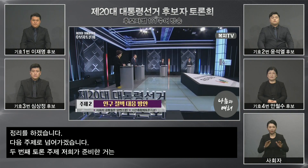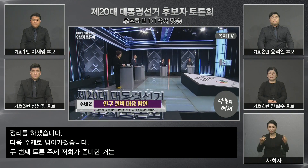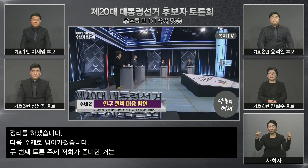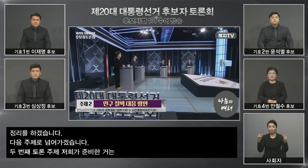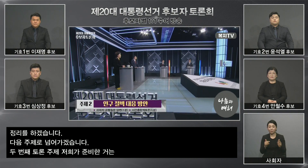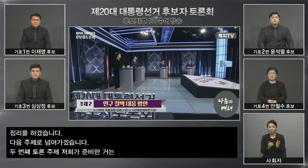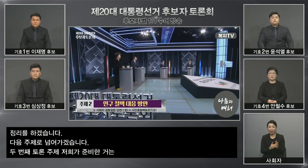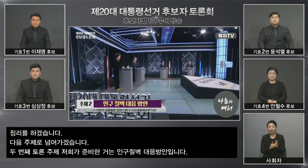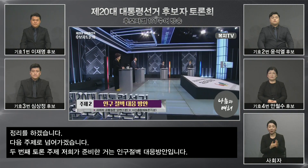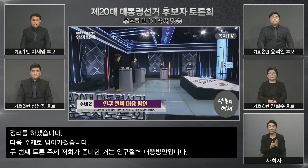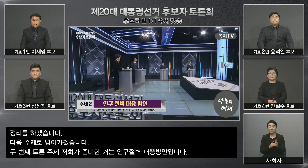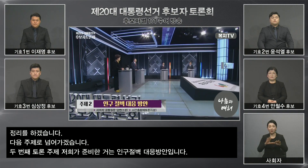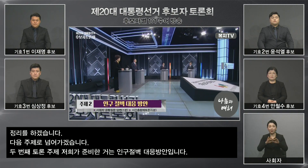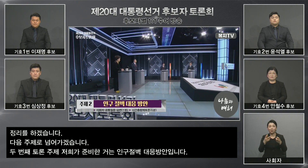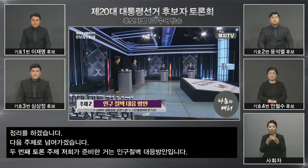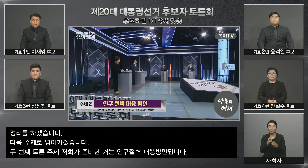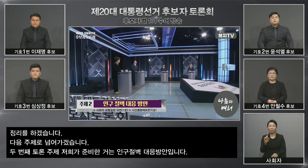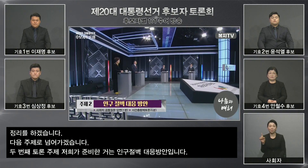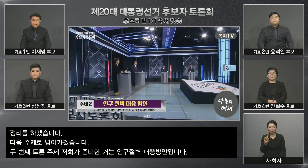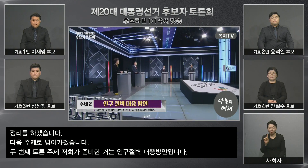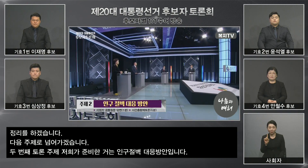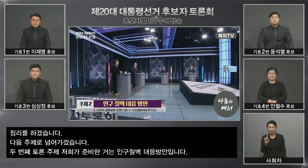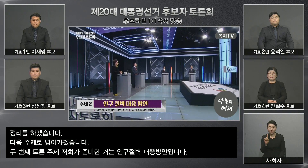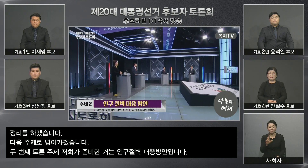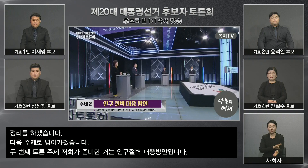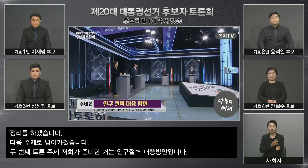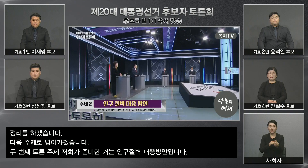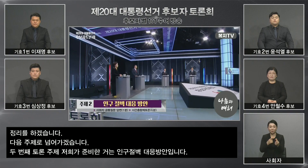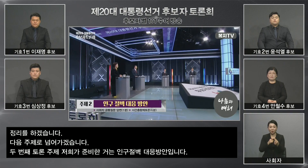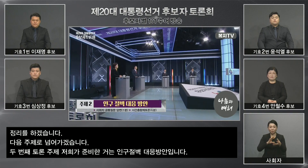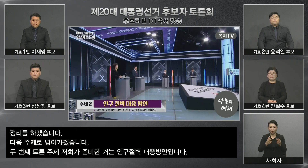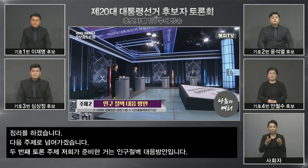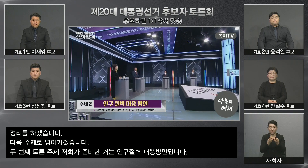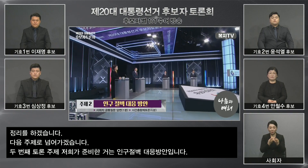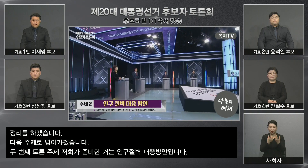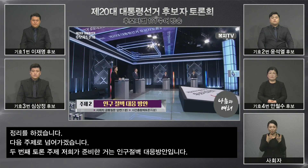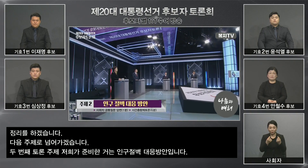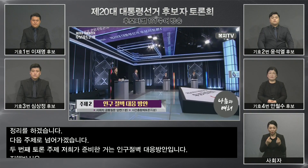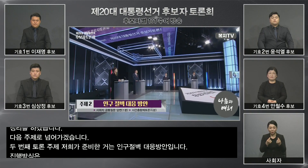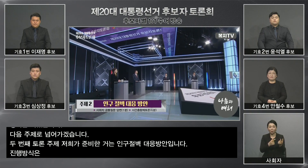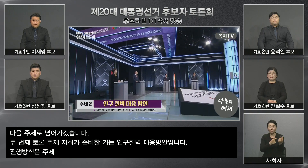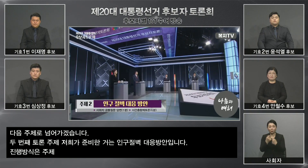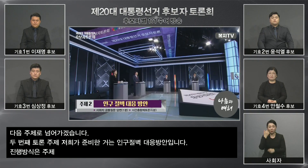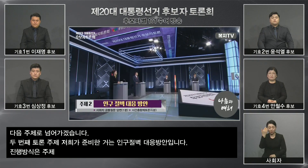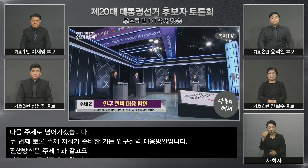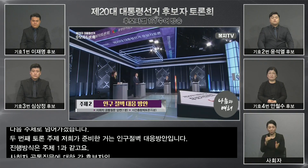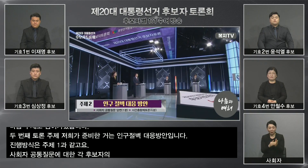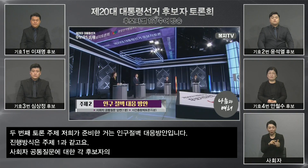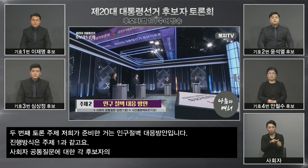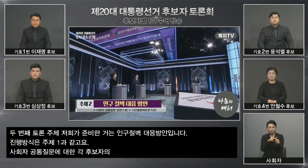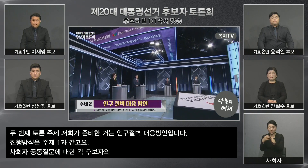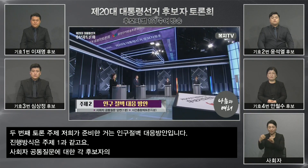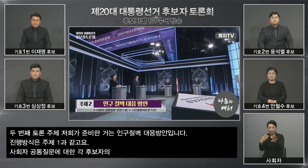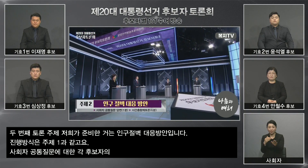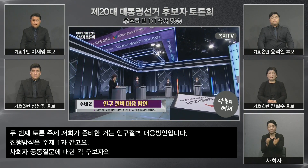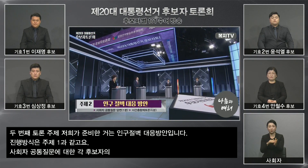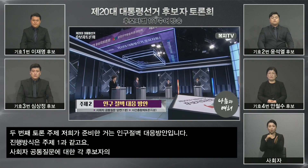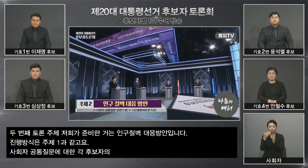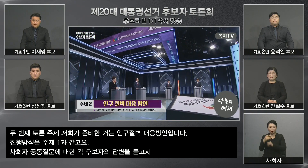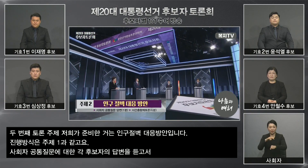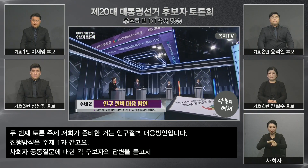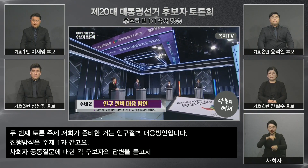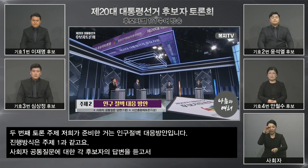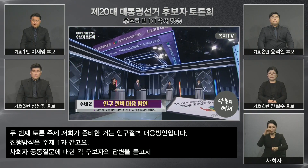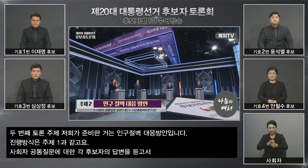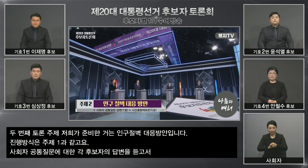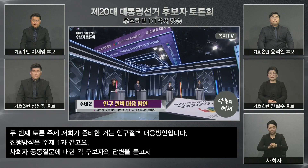방식은 주제 1과 같고요. 사회적 공통 질문에 대한 각 후보자의 답변을 듣고서 방금 하신 것처럼 시간 총량제